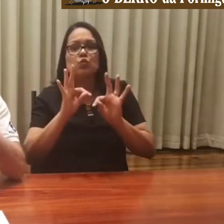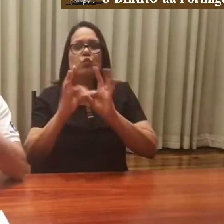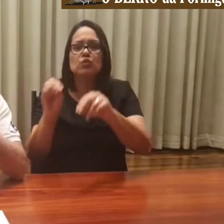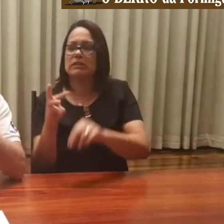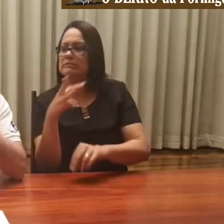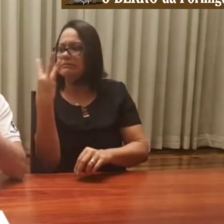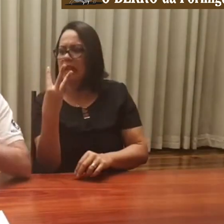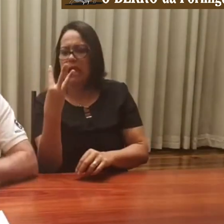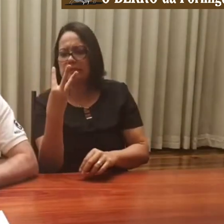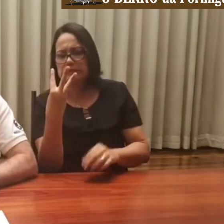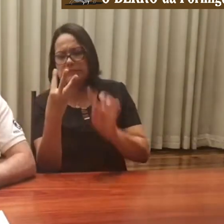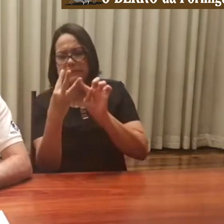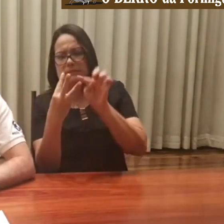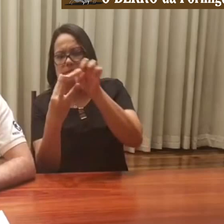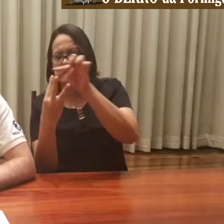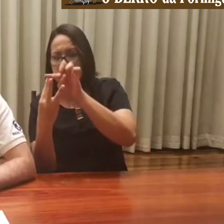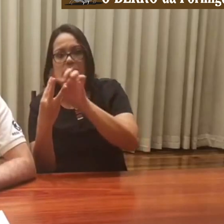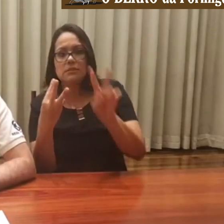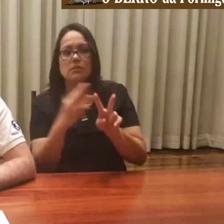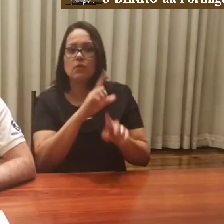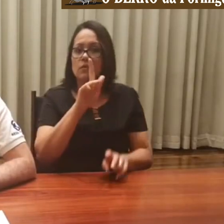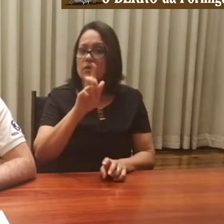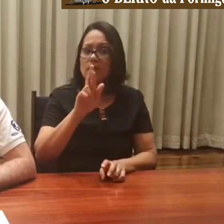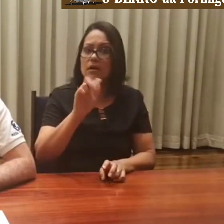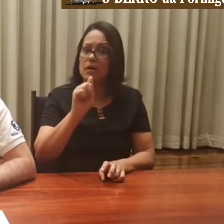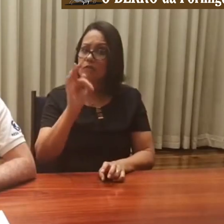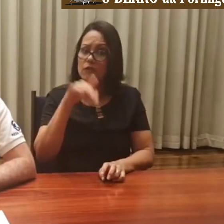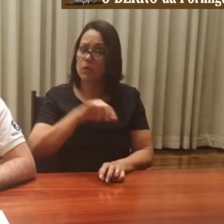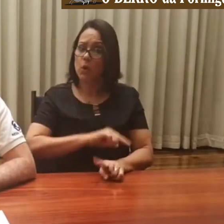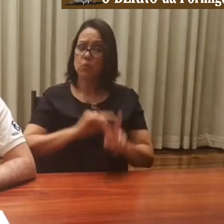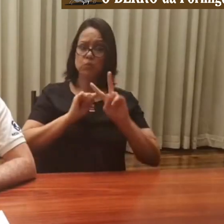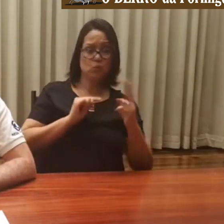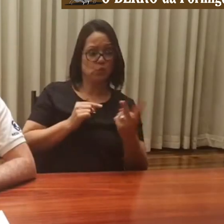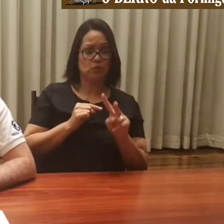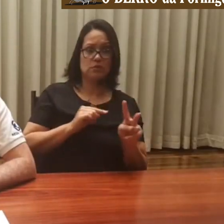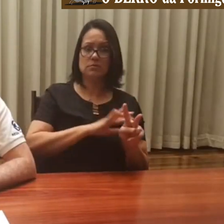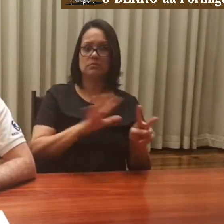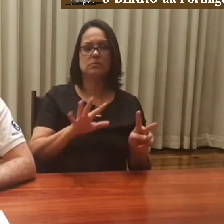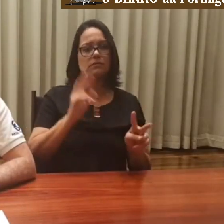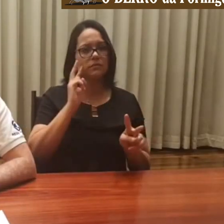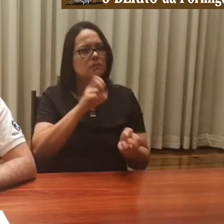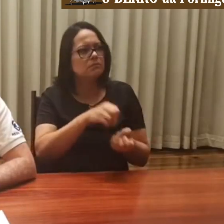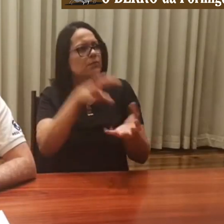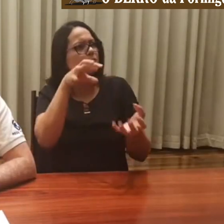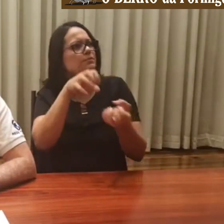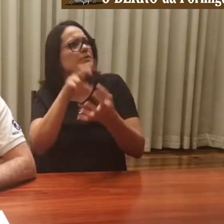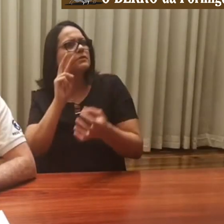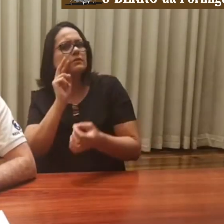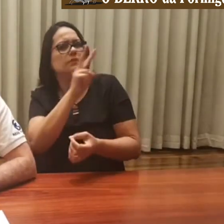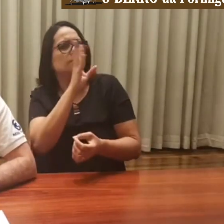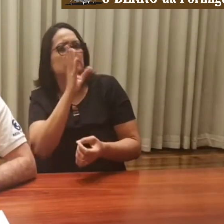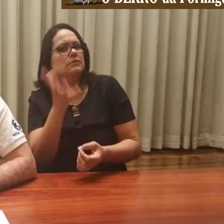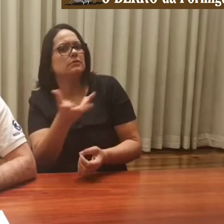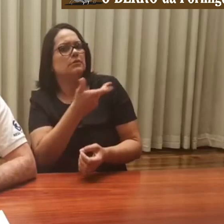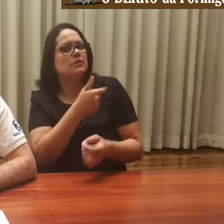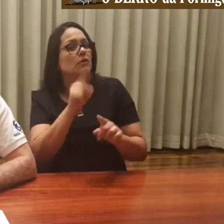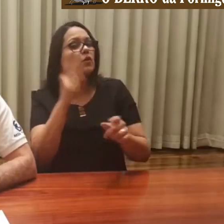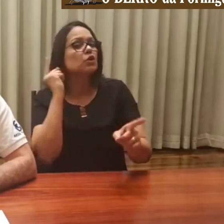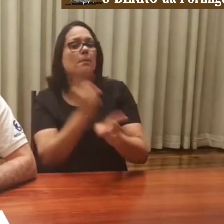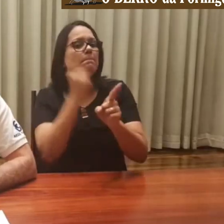né? O grafeno, não. E maravilhas do grafeno já começam a aparecer por aí. Isso foi descoberto